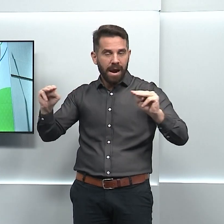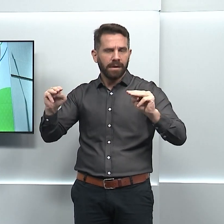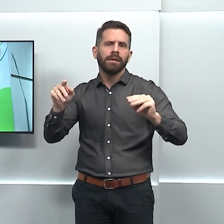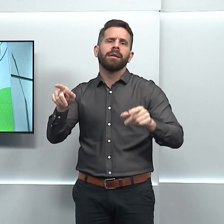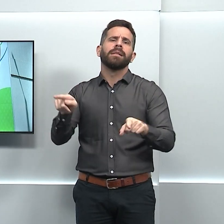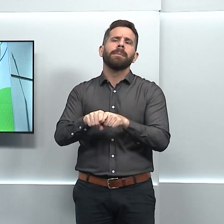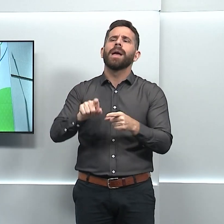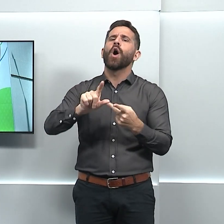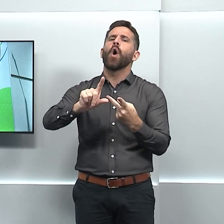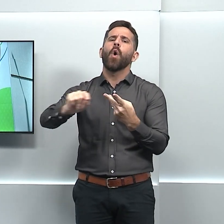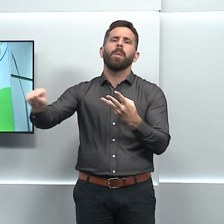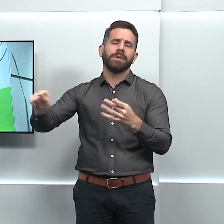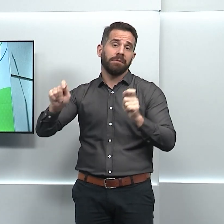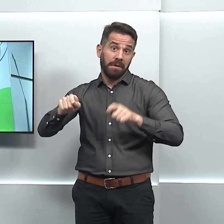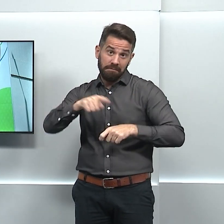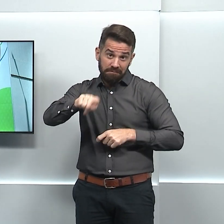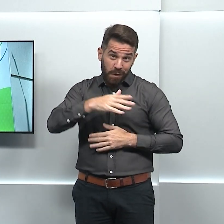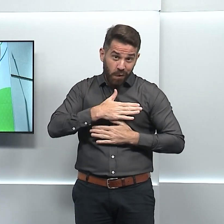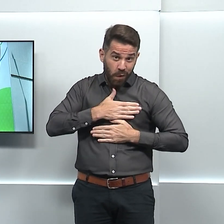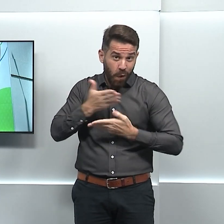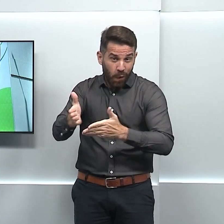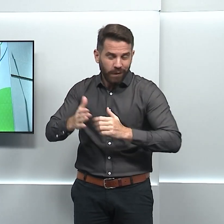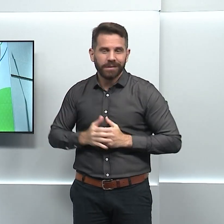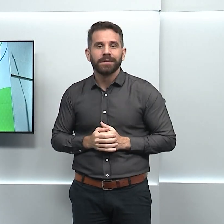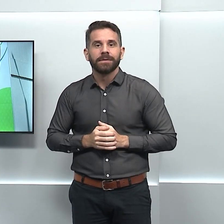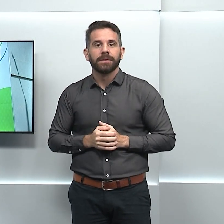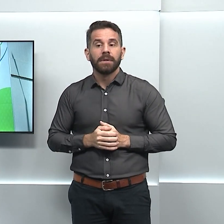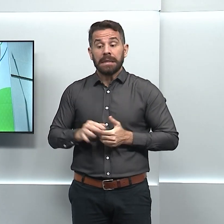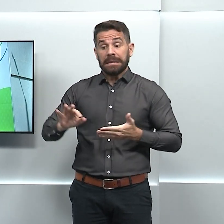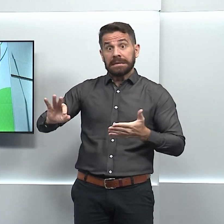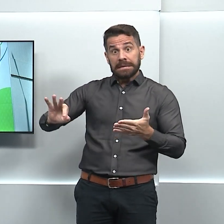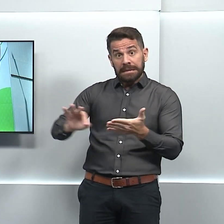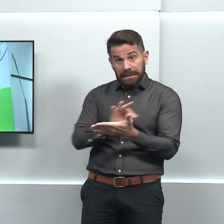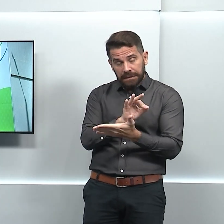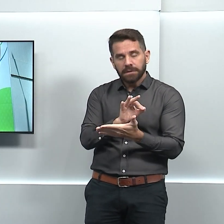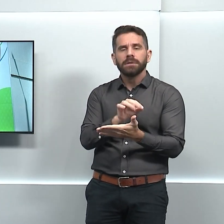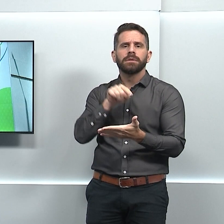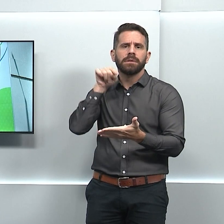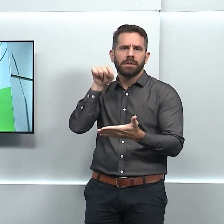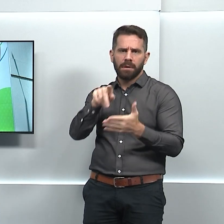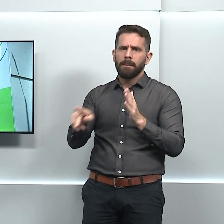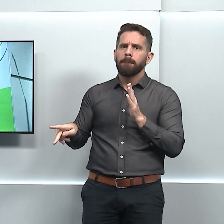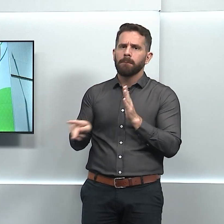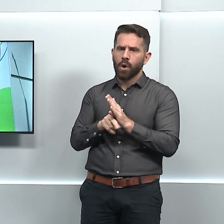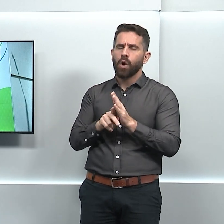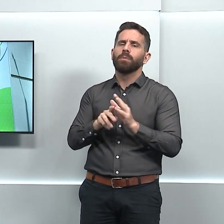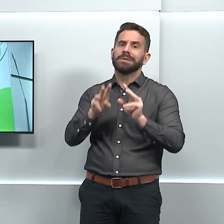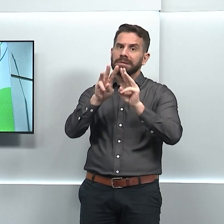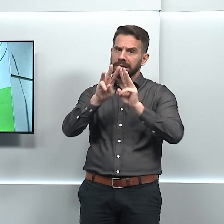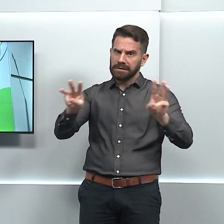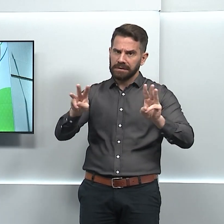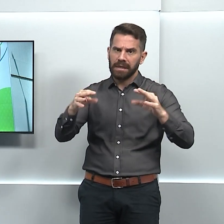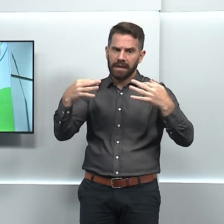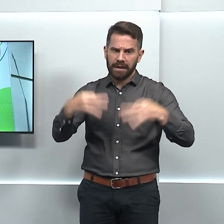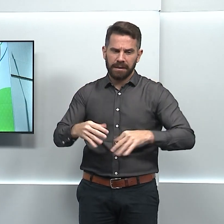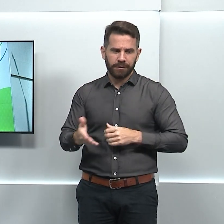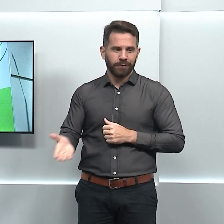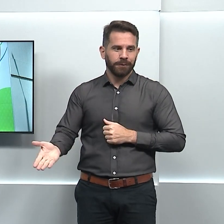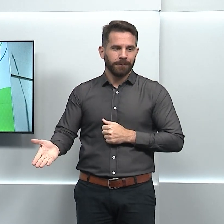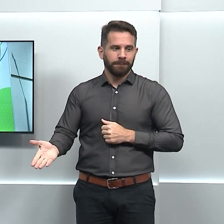para você que gosta dessa área. As inscrições devem ser feitas exclusivamente pelo site, que já está aqui na